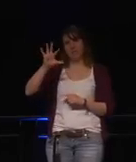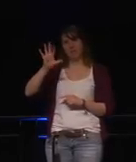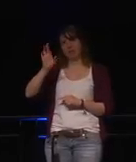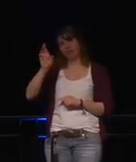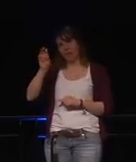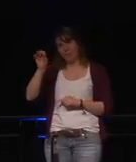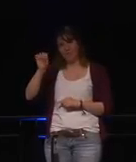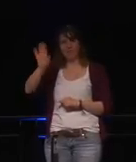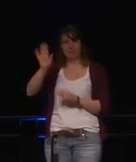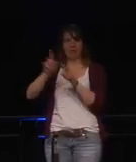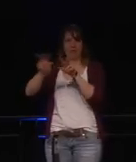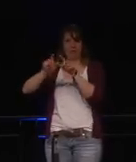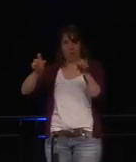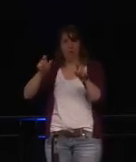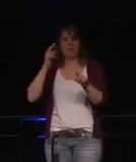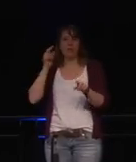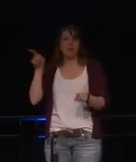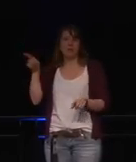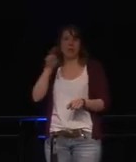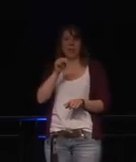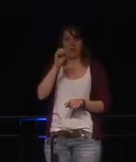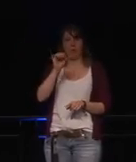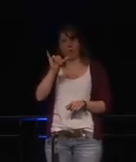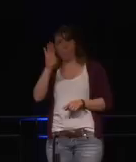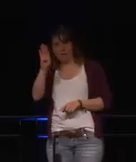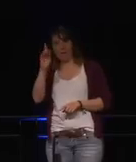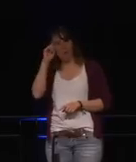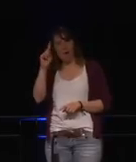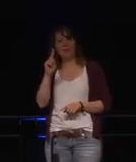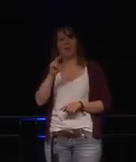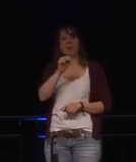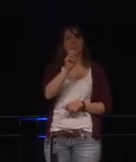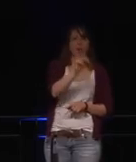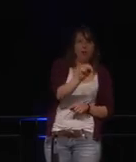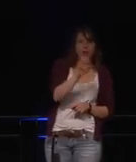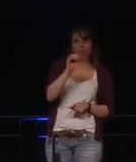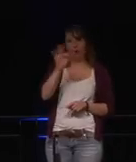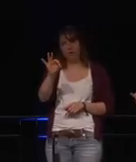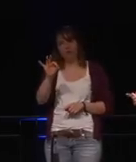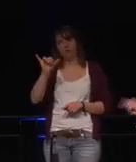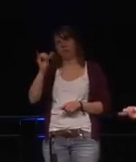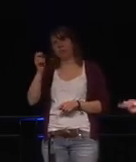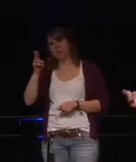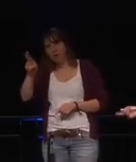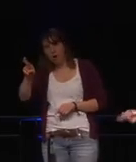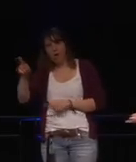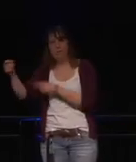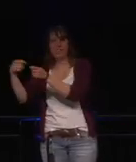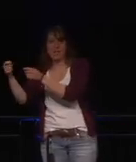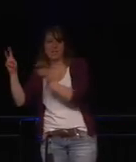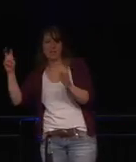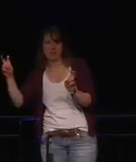entonces podéis soportar otras organizaciones como, por ejemplo, NOYB, None of Your Business.